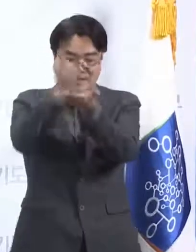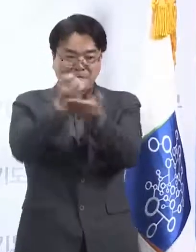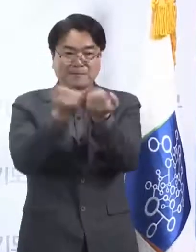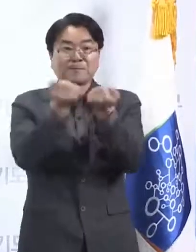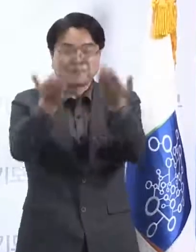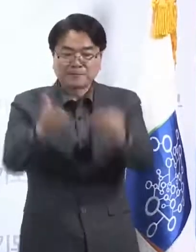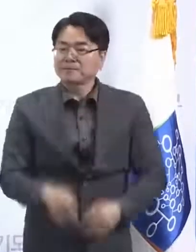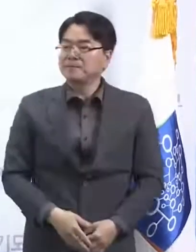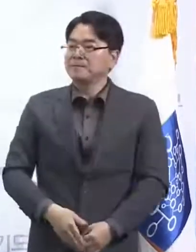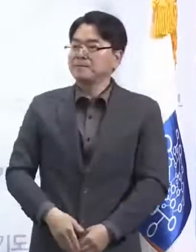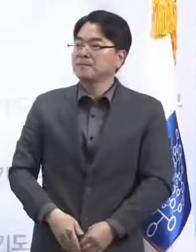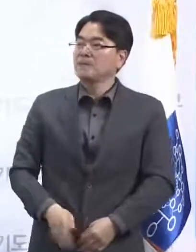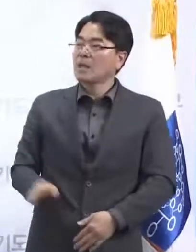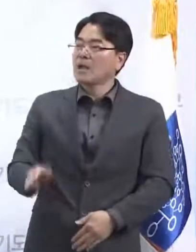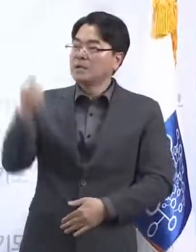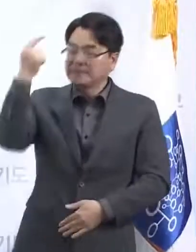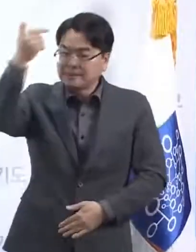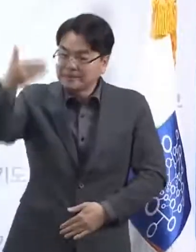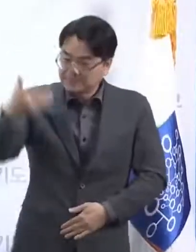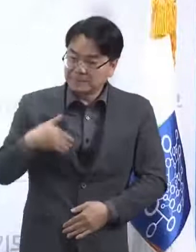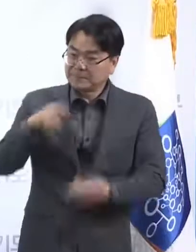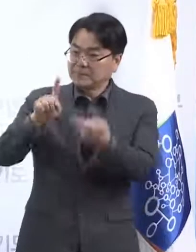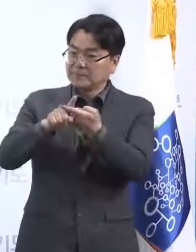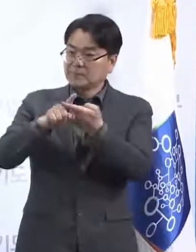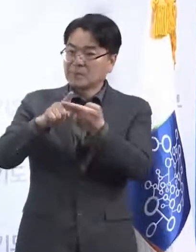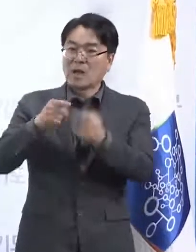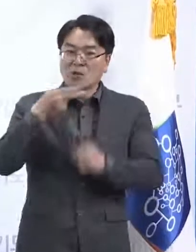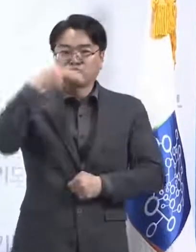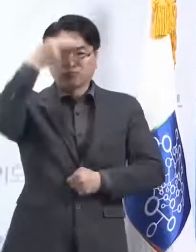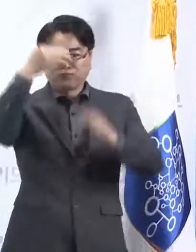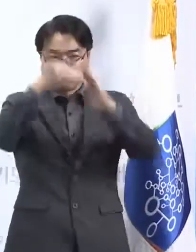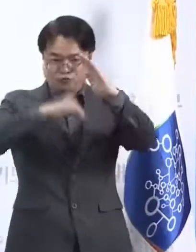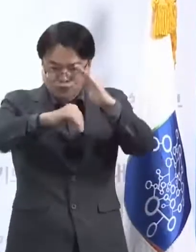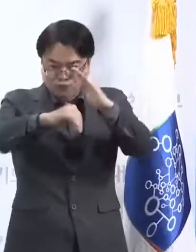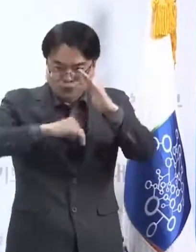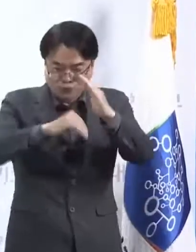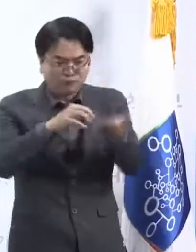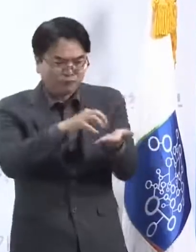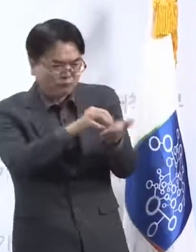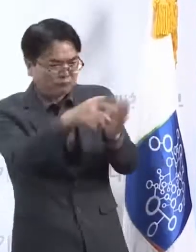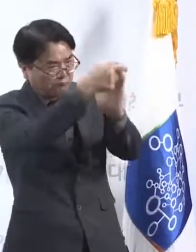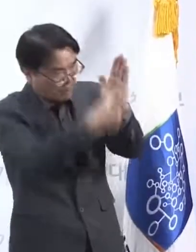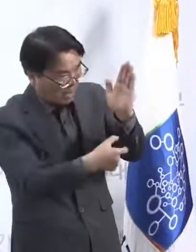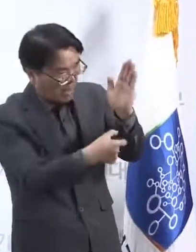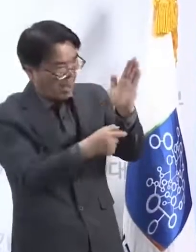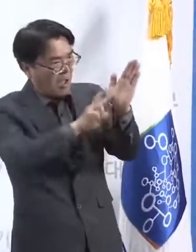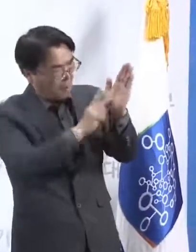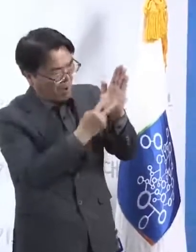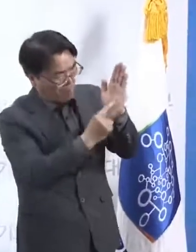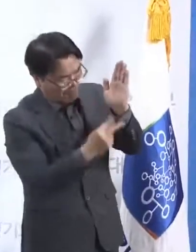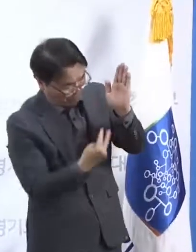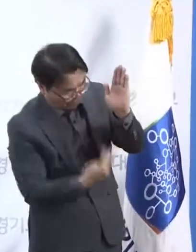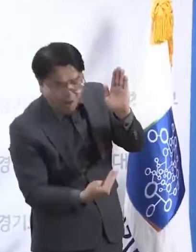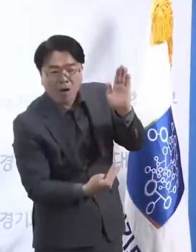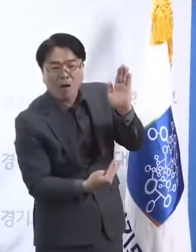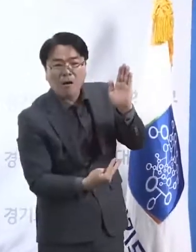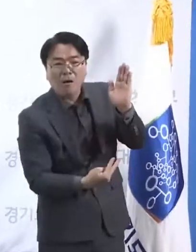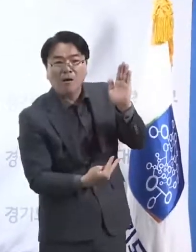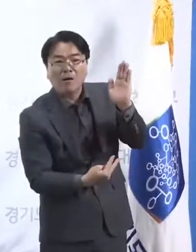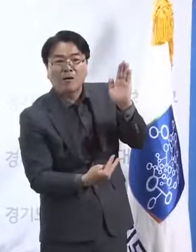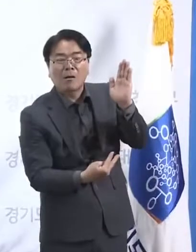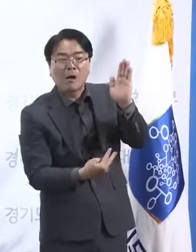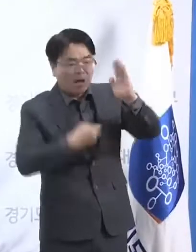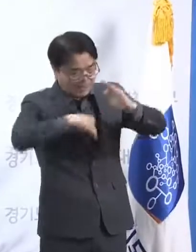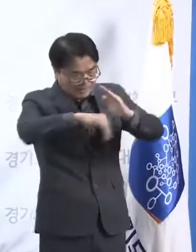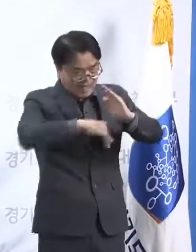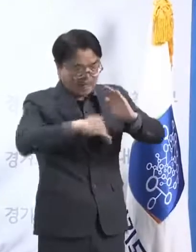예, 질문하신 그 클럽 출입자의 명수는 계속 변경이 되고 있습니다. 크게 그